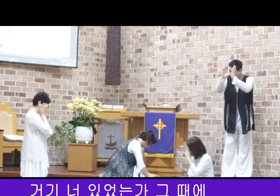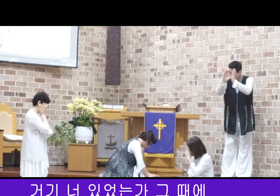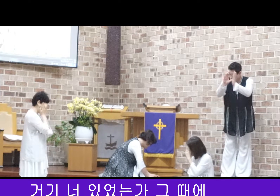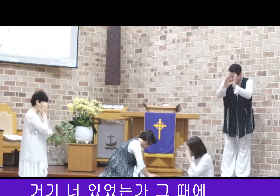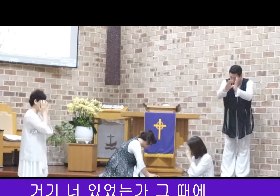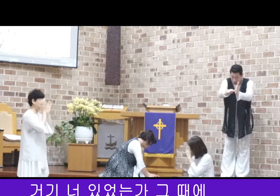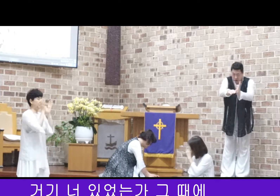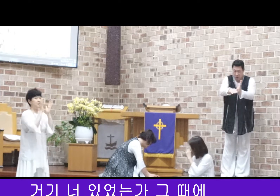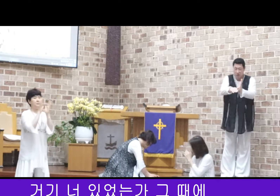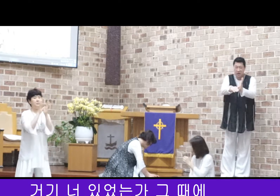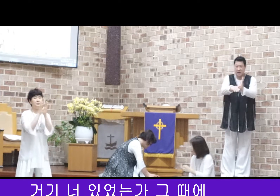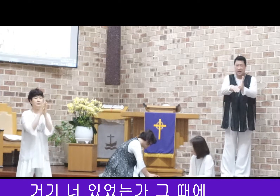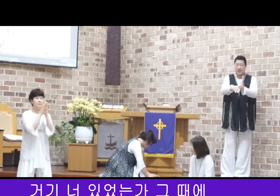그때에